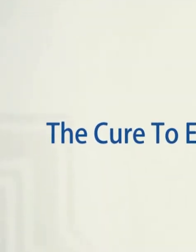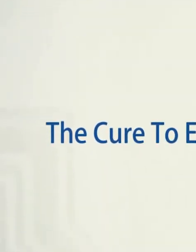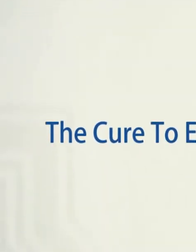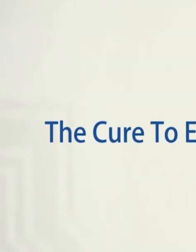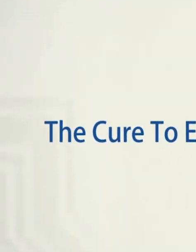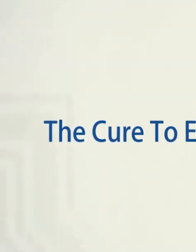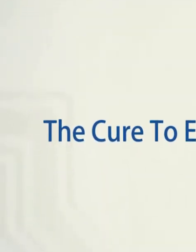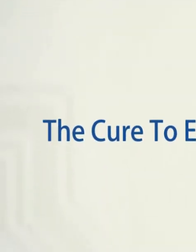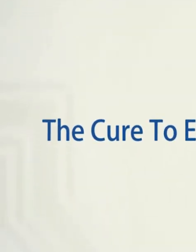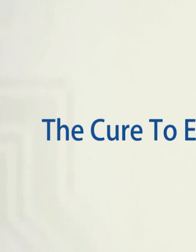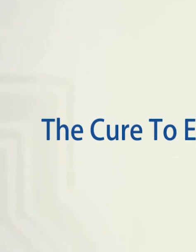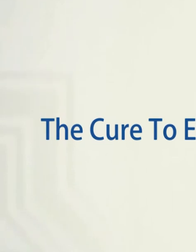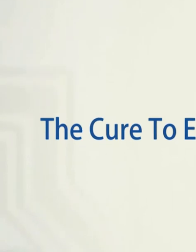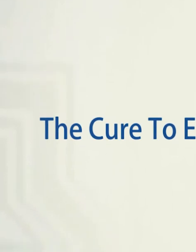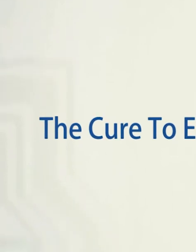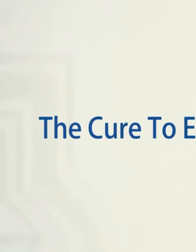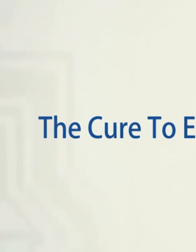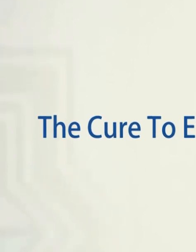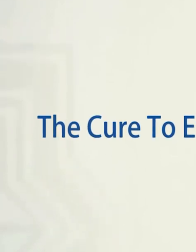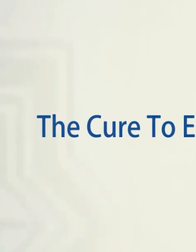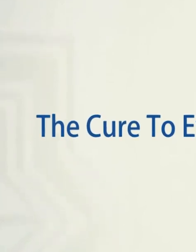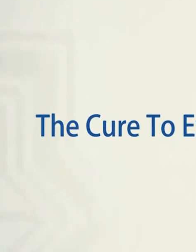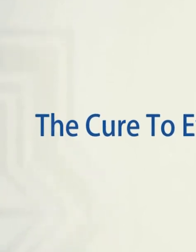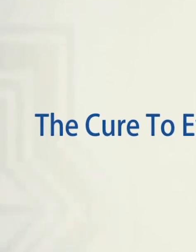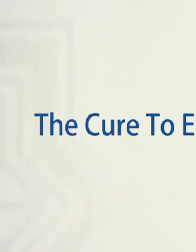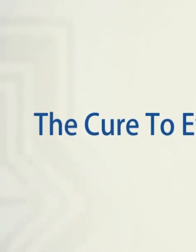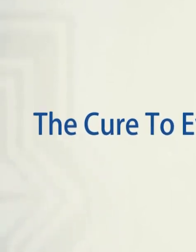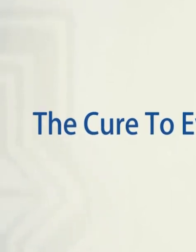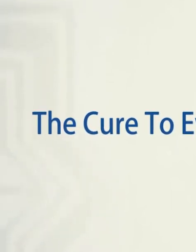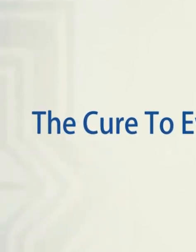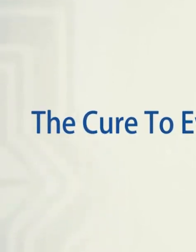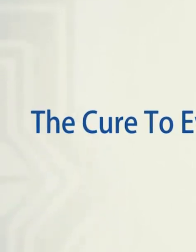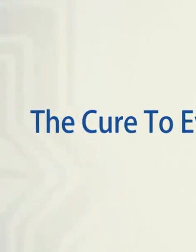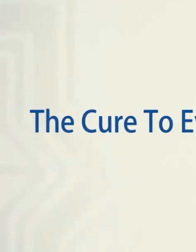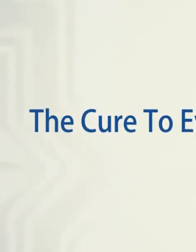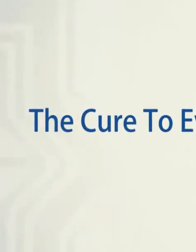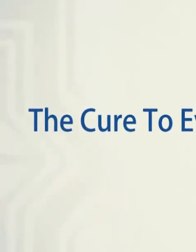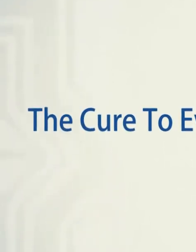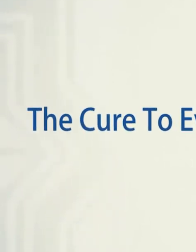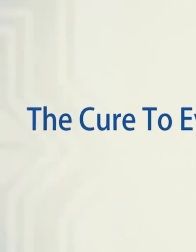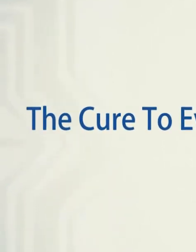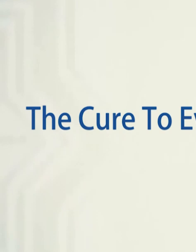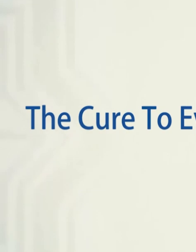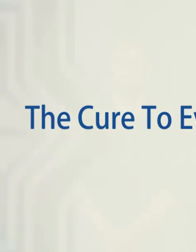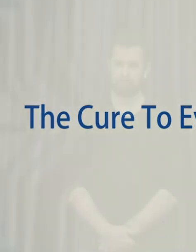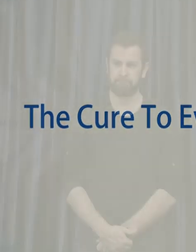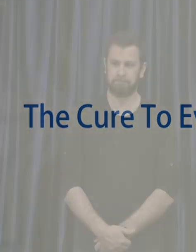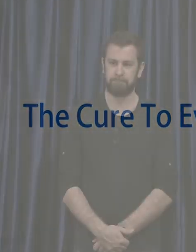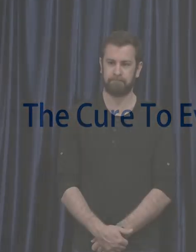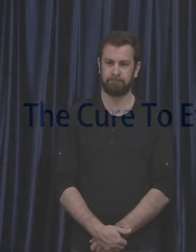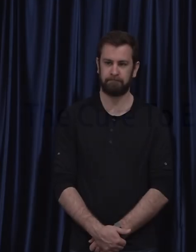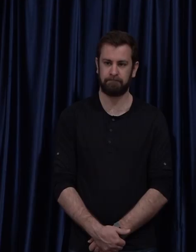الله الرحمن الرحيم ونزعنا ما في صدورهم من غل إخوانا على